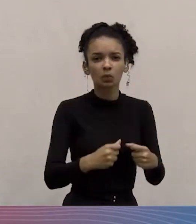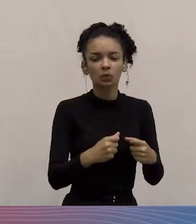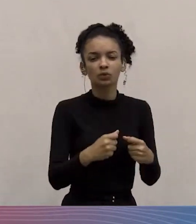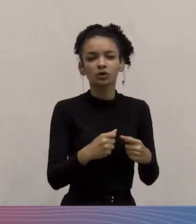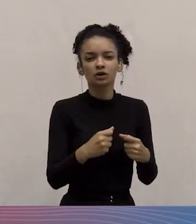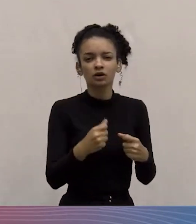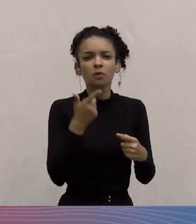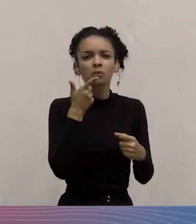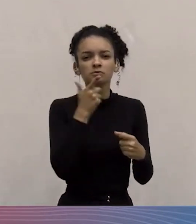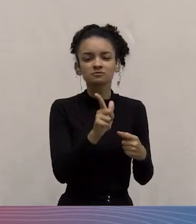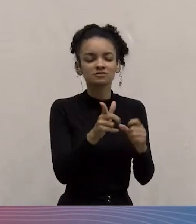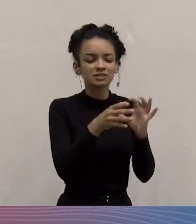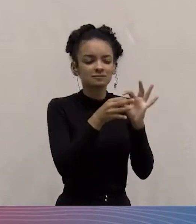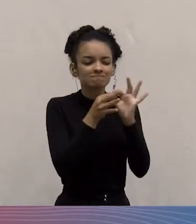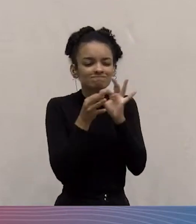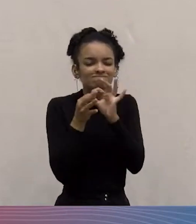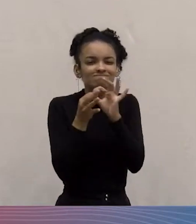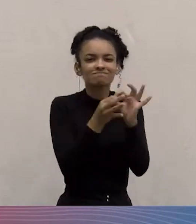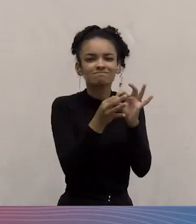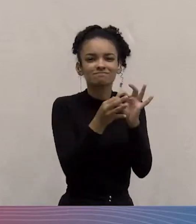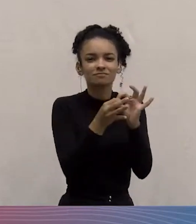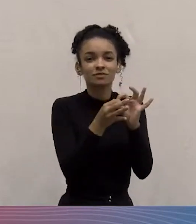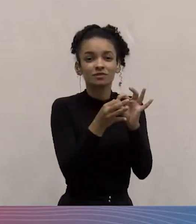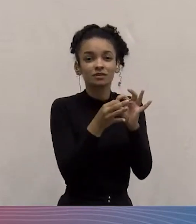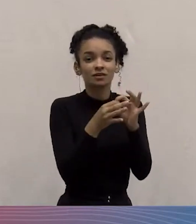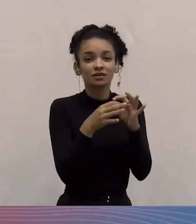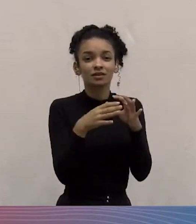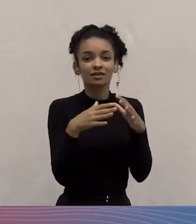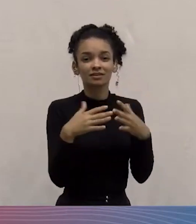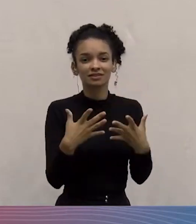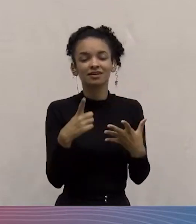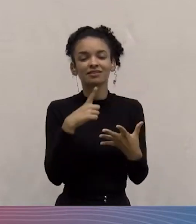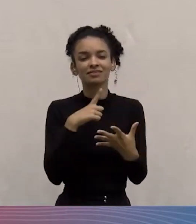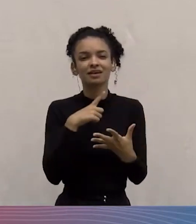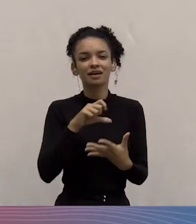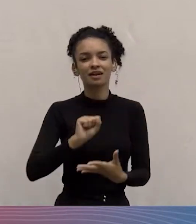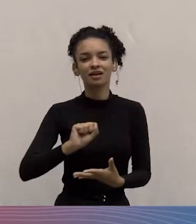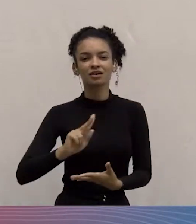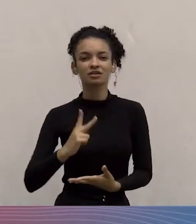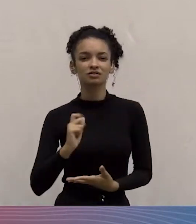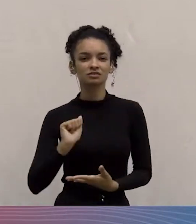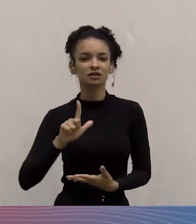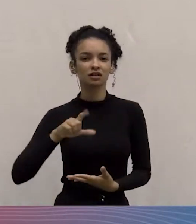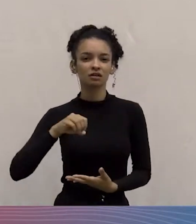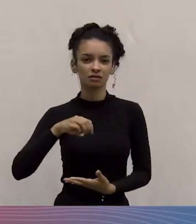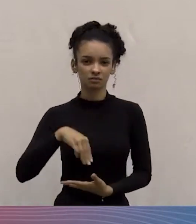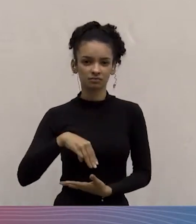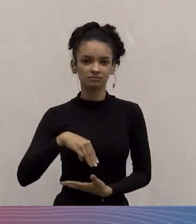irmãos, bem encaixado, virá o Shalom.